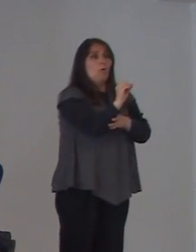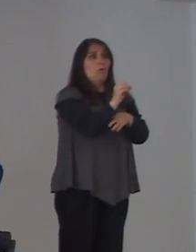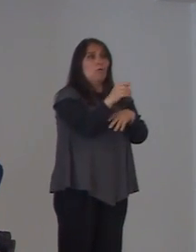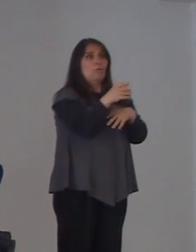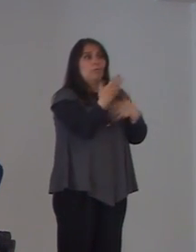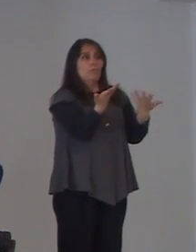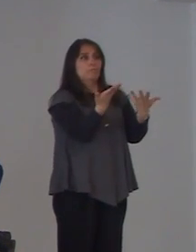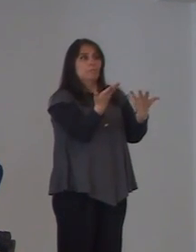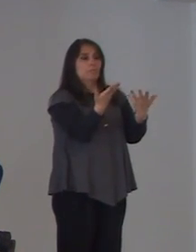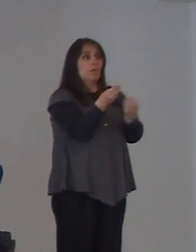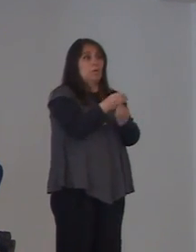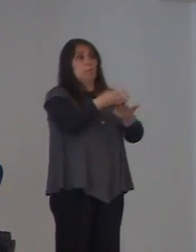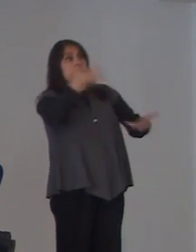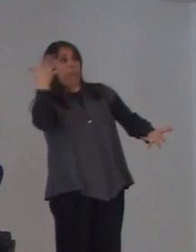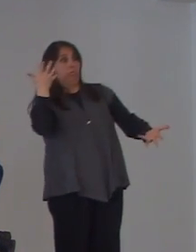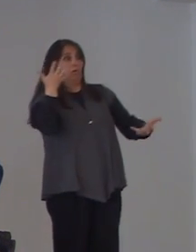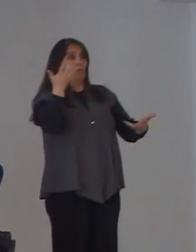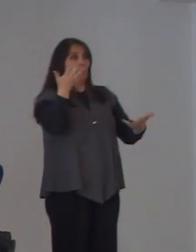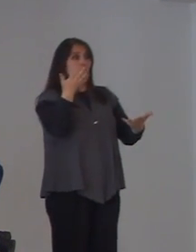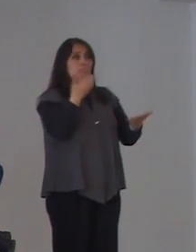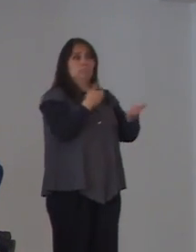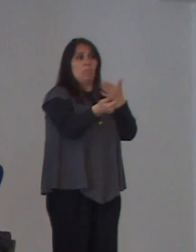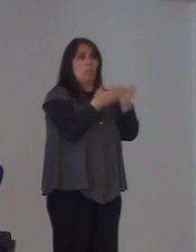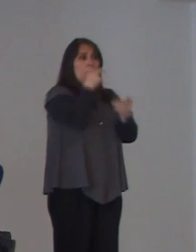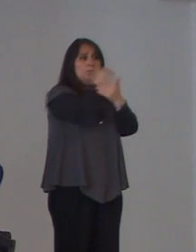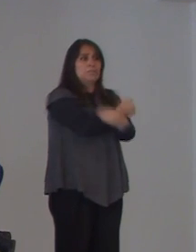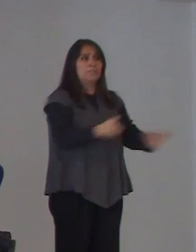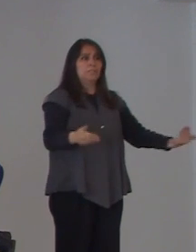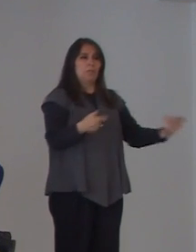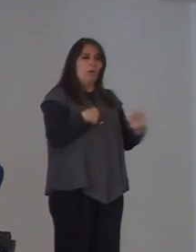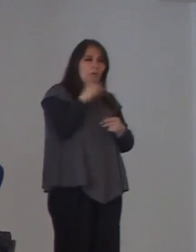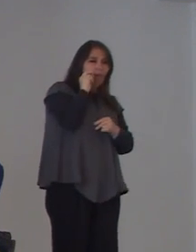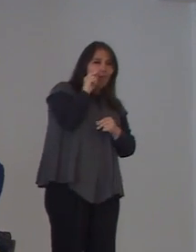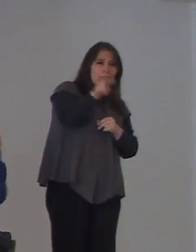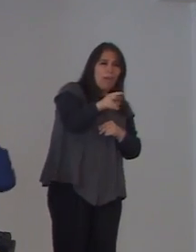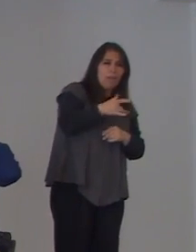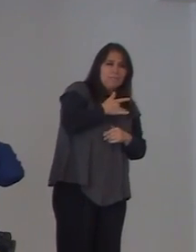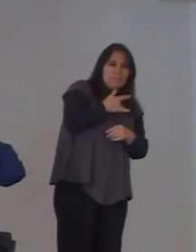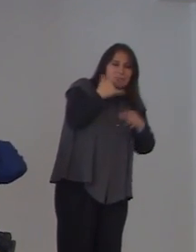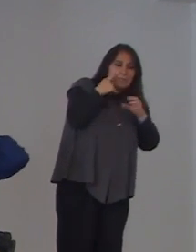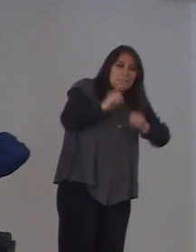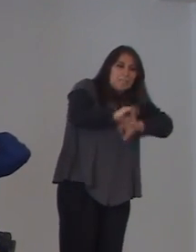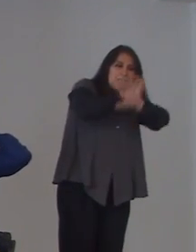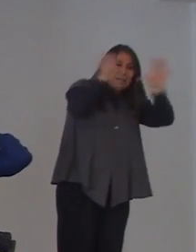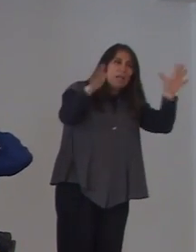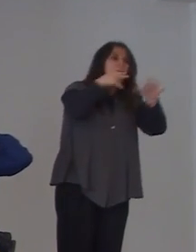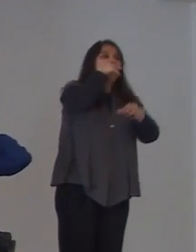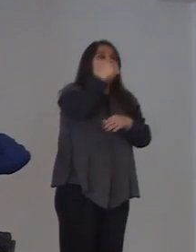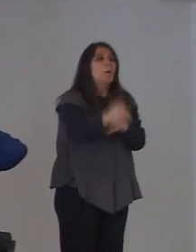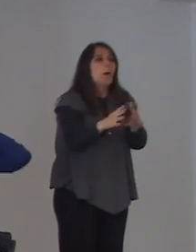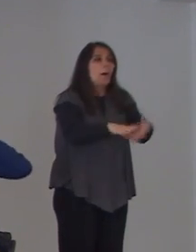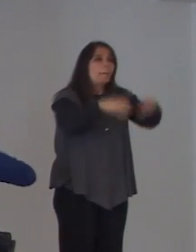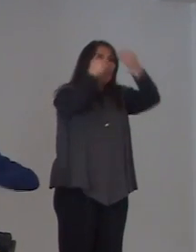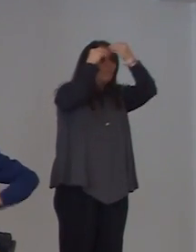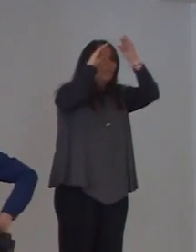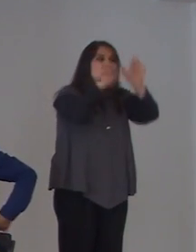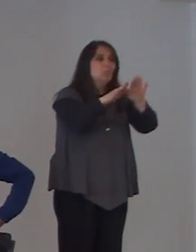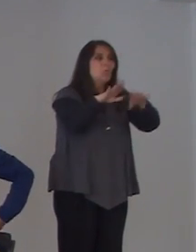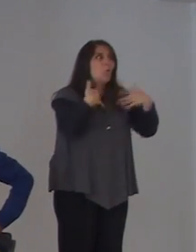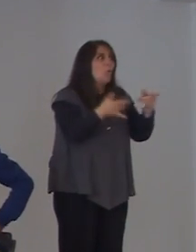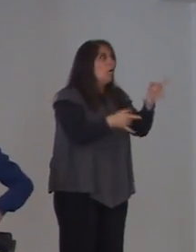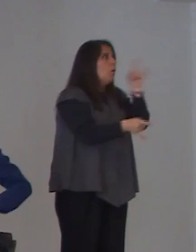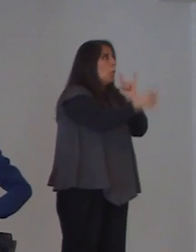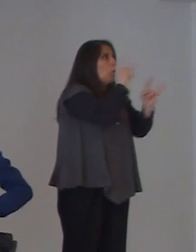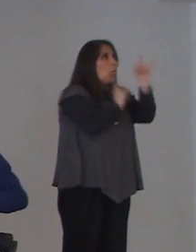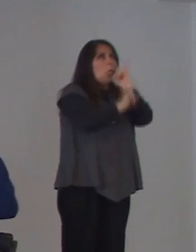en sobreabundancia, ¿sí? Es muy bonito esa transparencia, como ese sentir, esa claridad en el aprendizaje y la recepción de ellos,